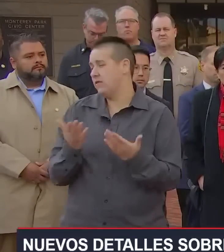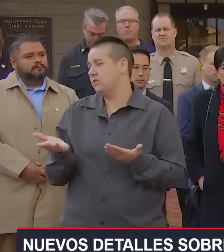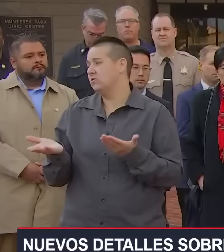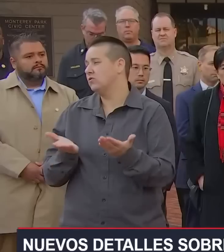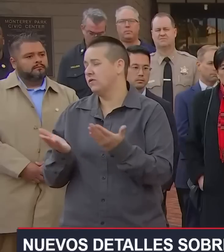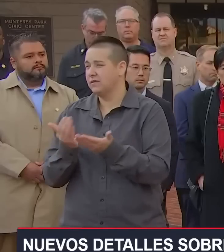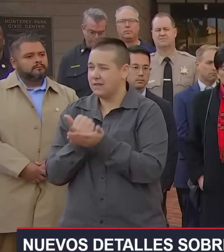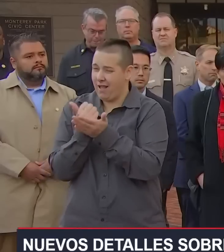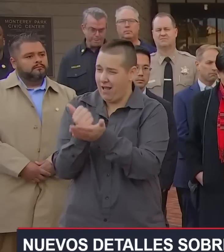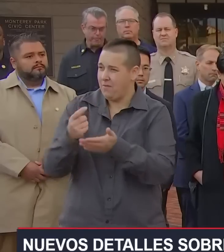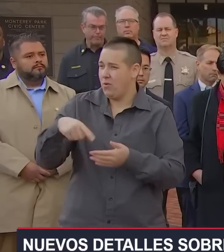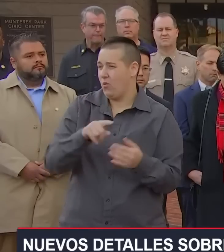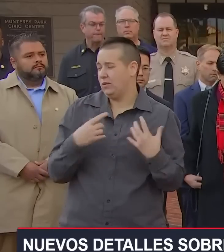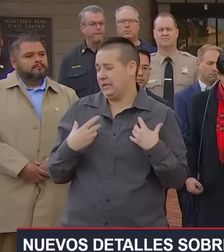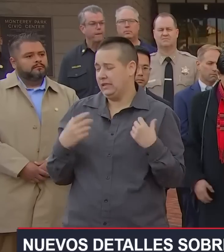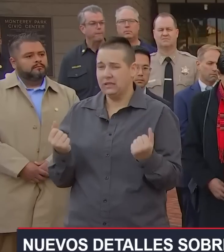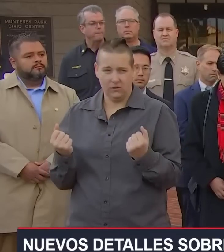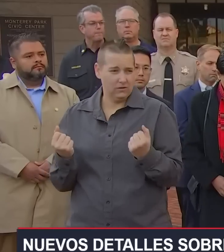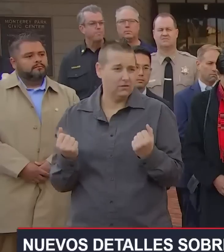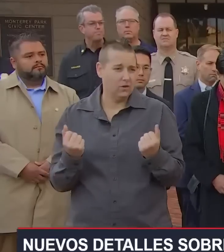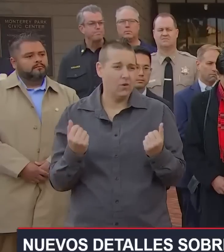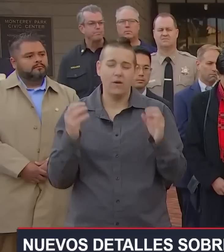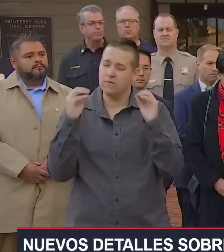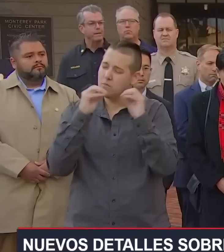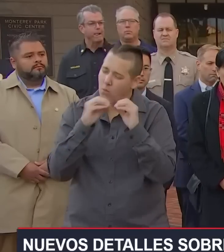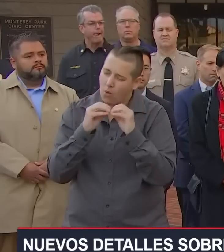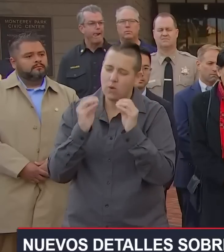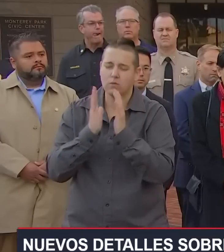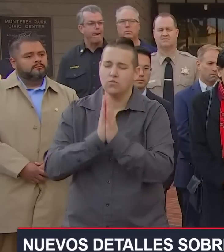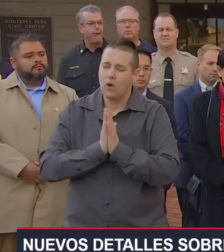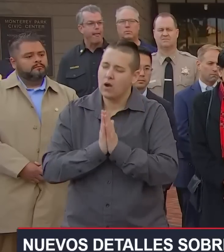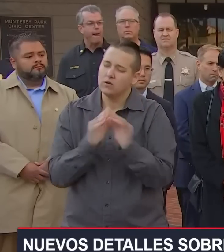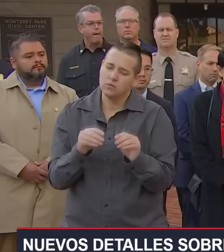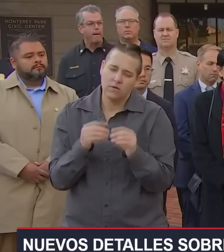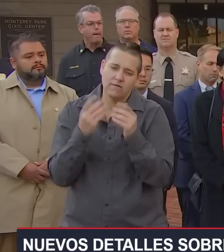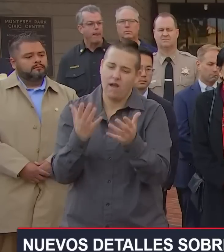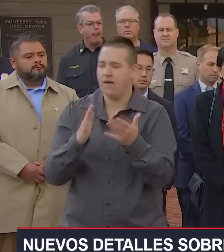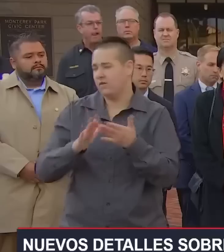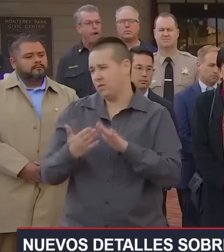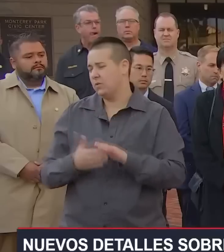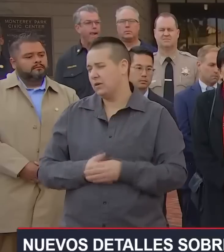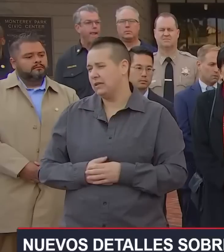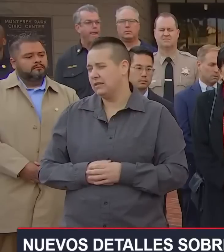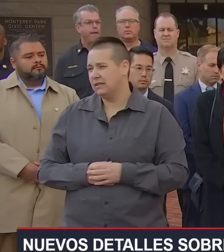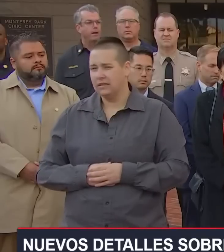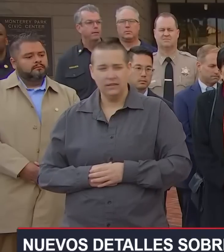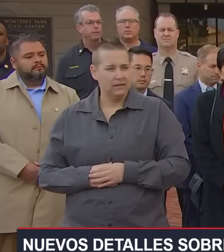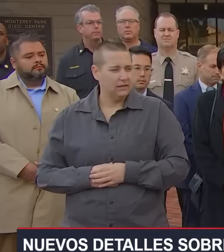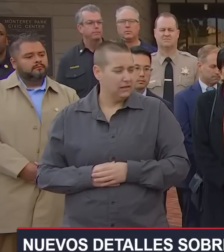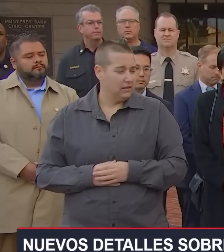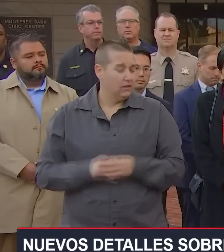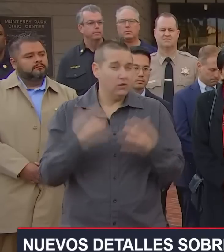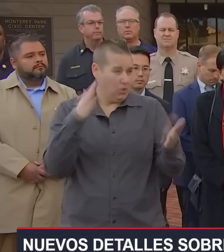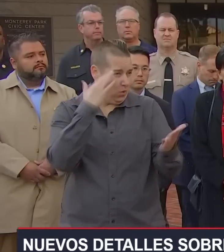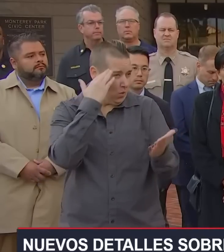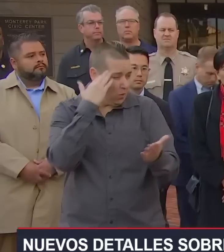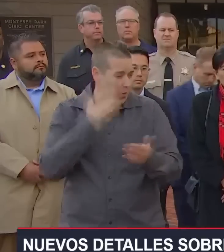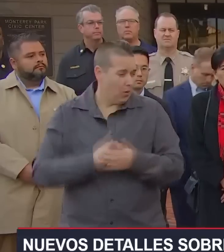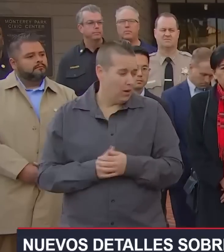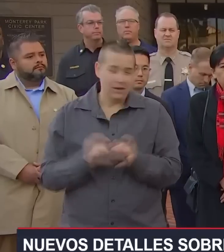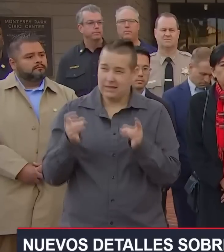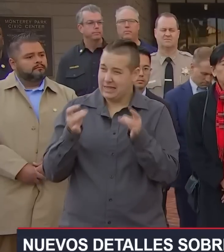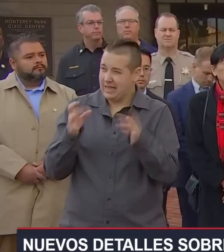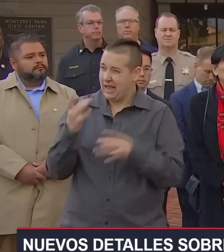toda la noche brindando los servicios y ayudando a tratar a los heridos estamos orando por